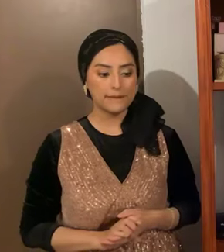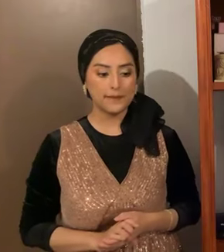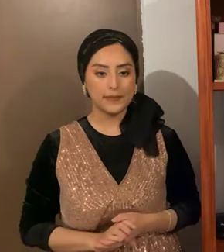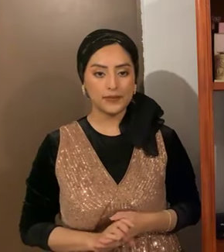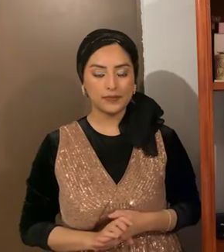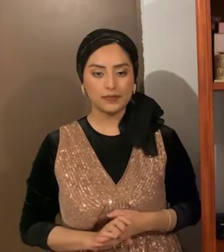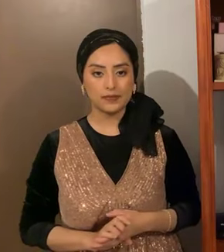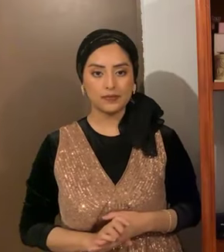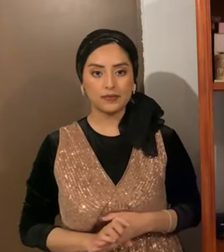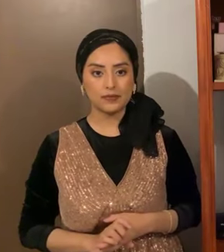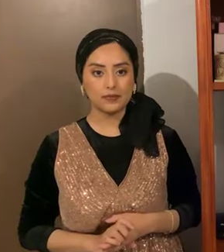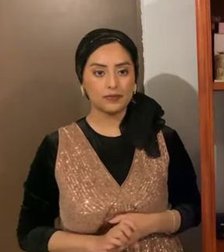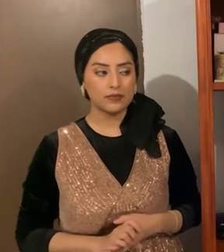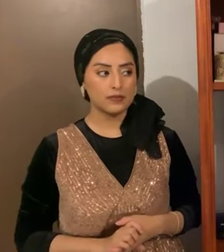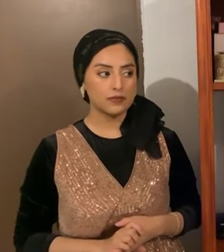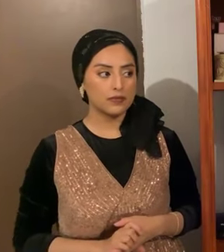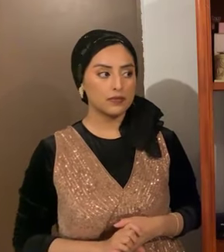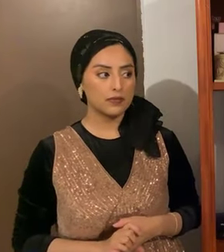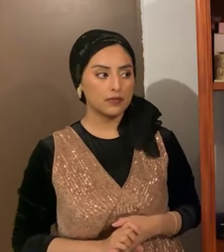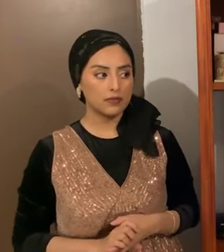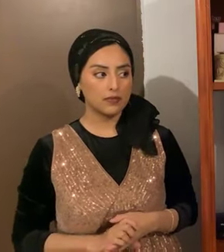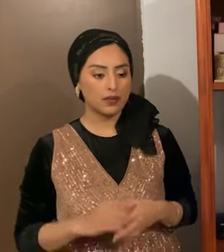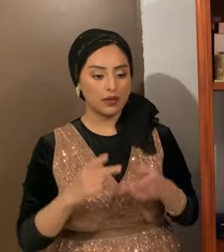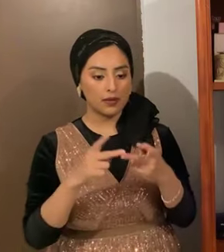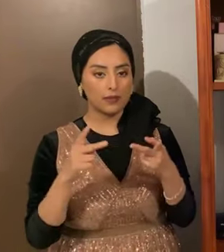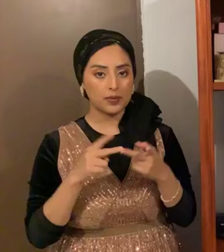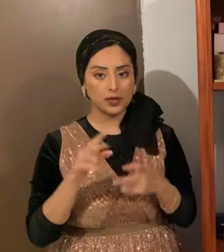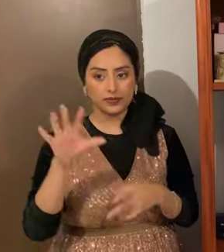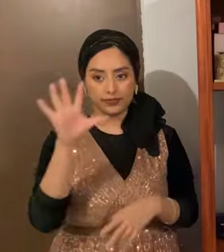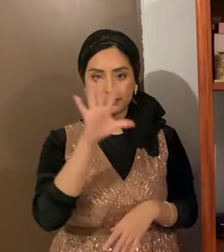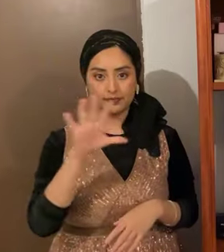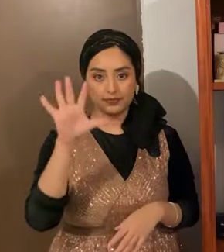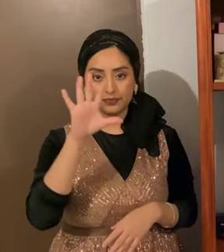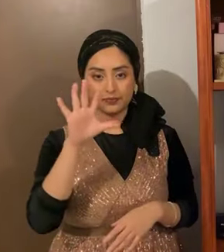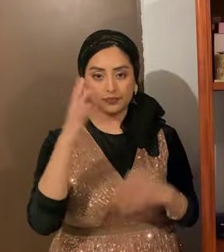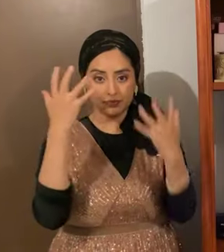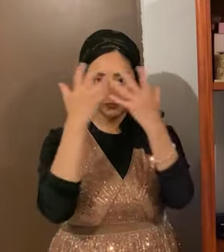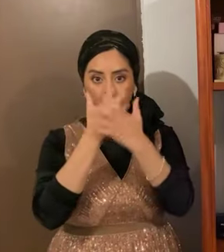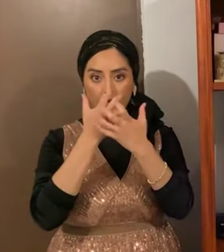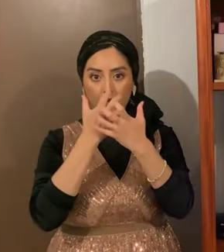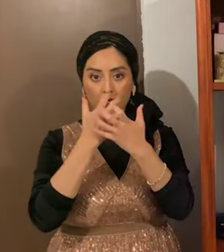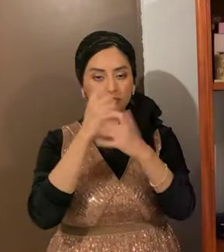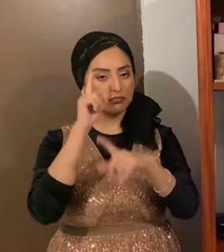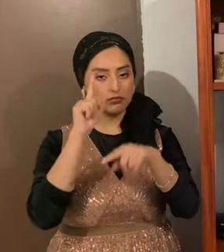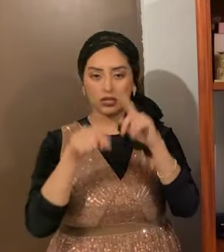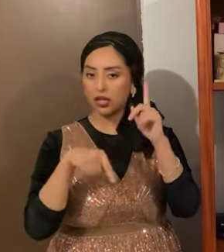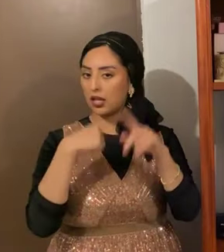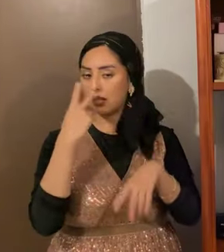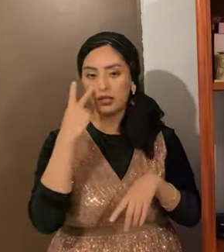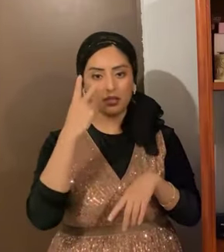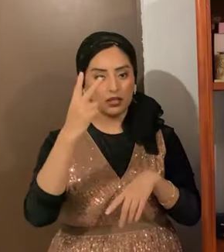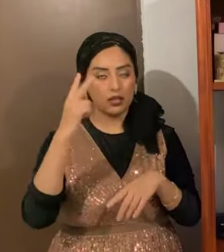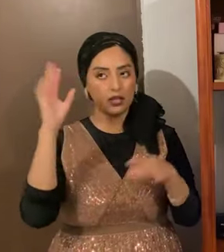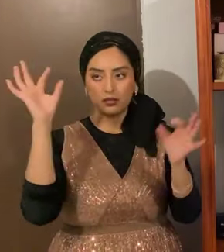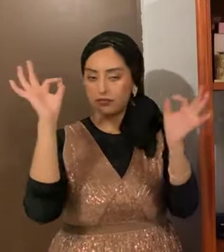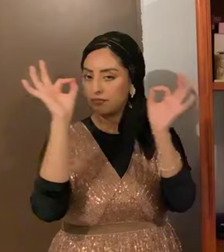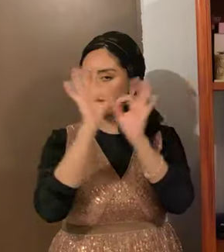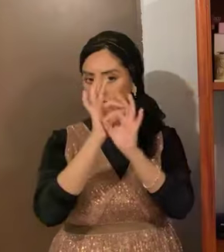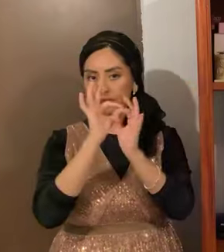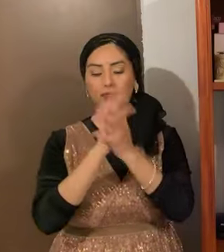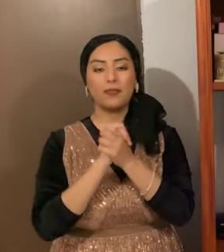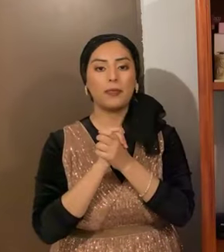Muy bien. La zona sombreada es donde no va a haber eclipse. O sea, donde no se va a